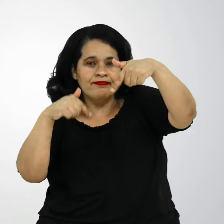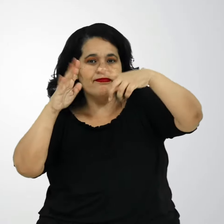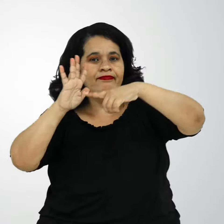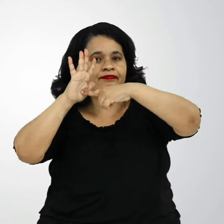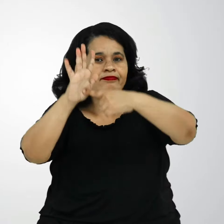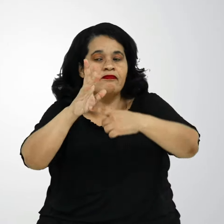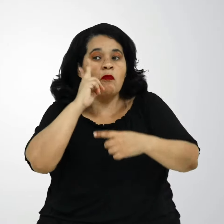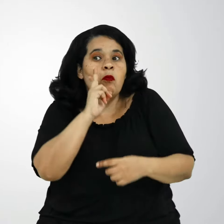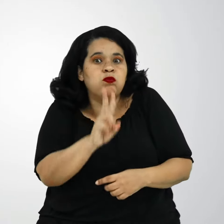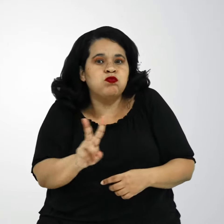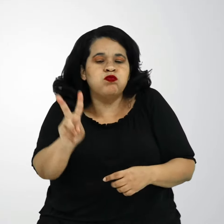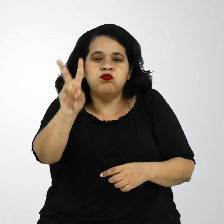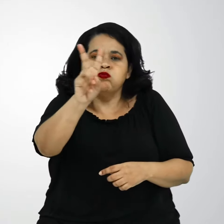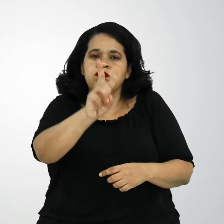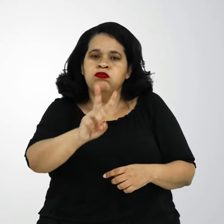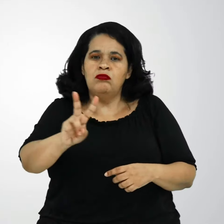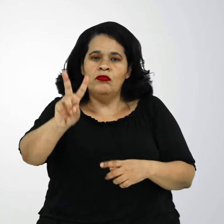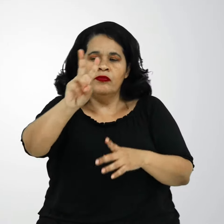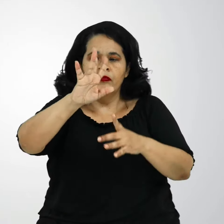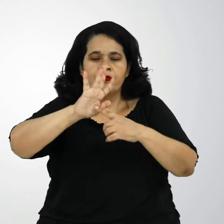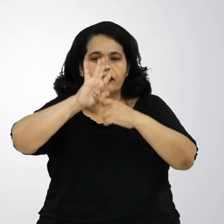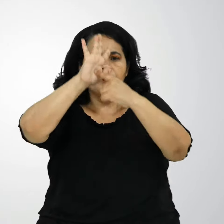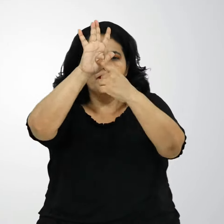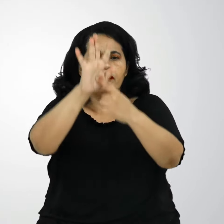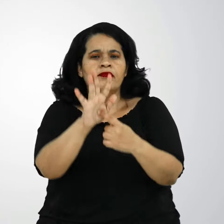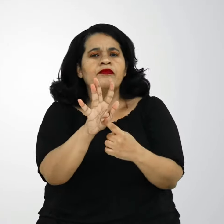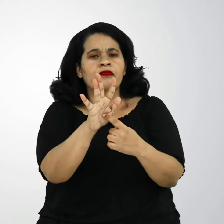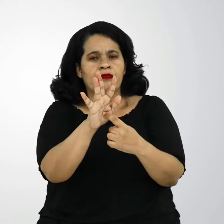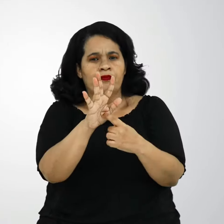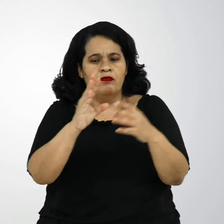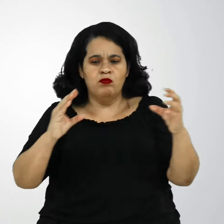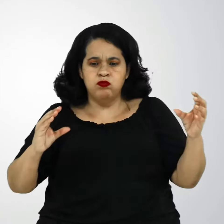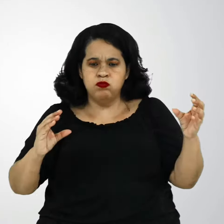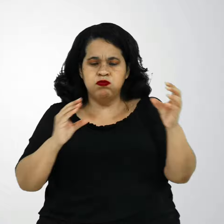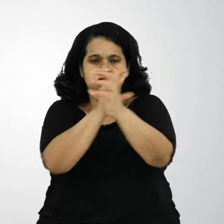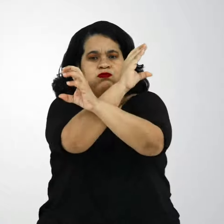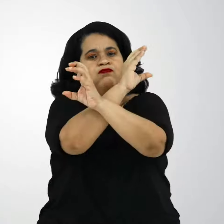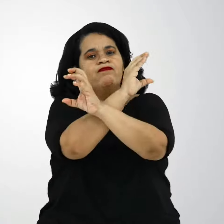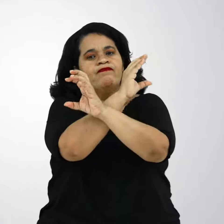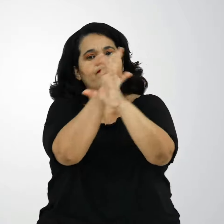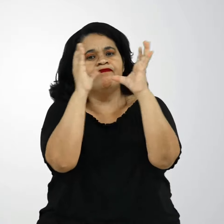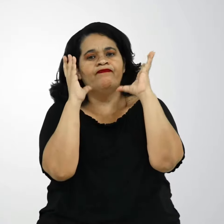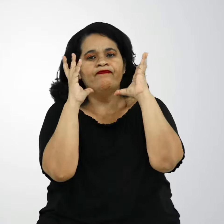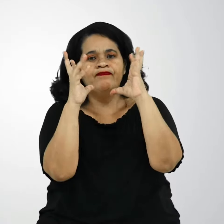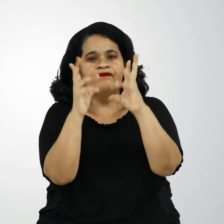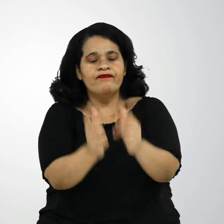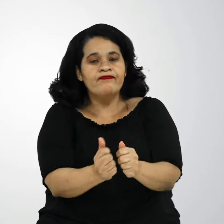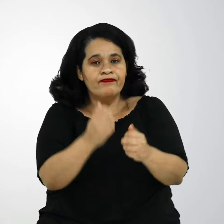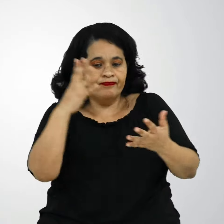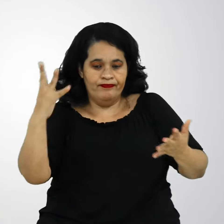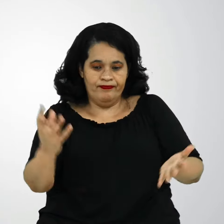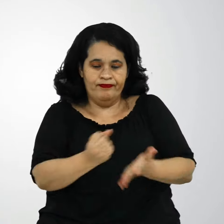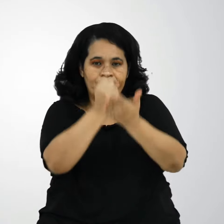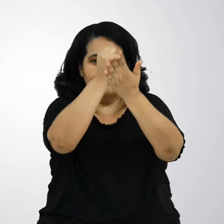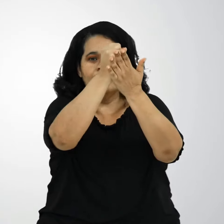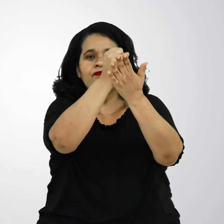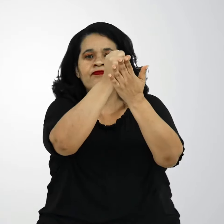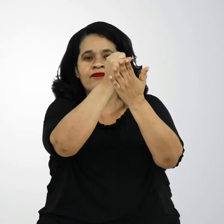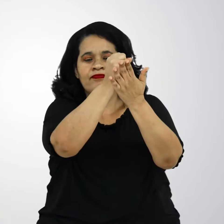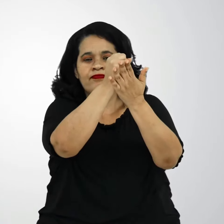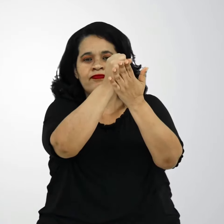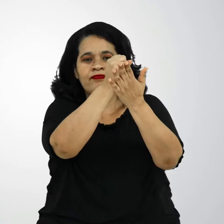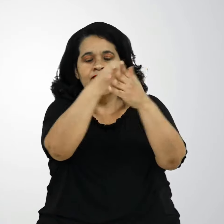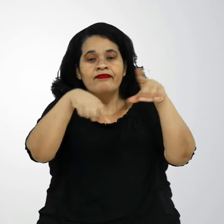a visão que seria apresentada mesmo seria a visão da completude, da plenitude da salvação mesmo, que nós vamos encontrar